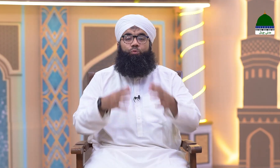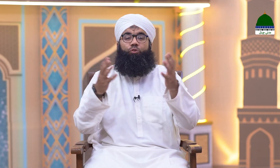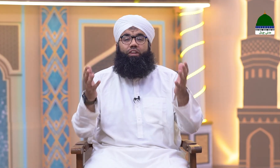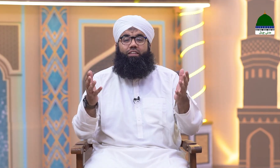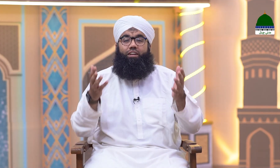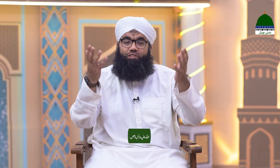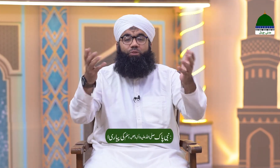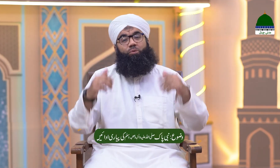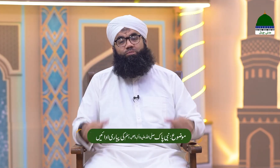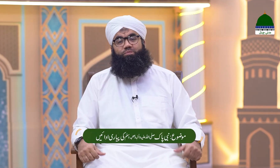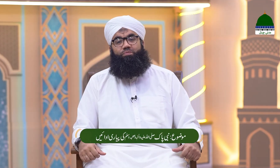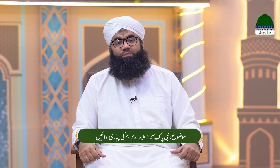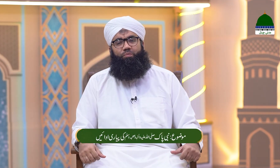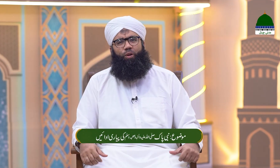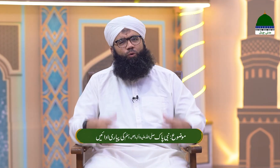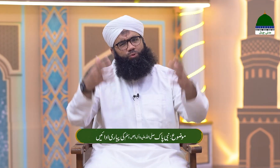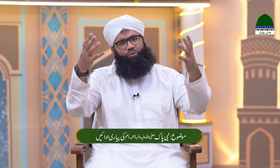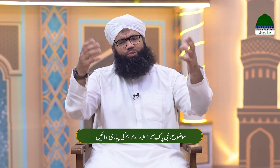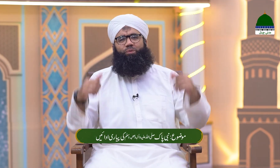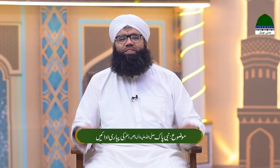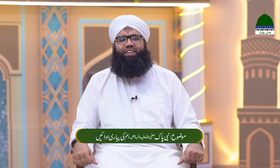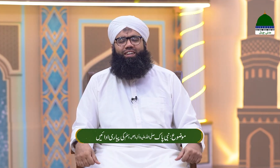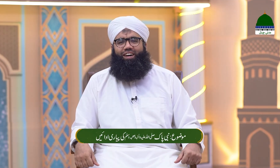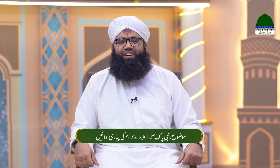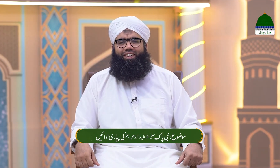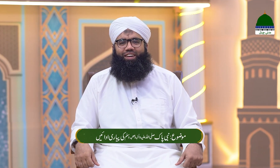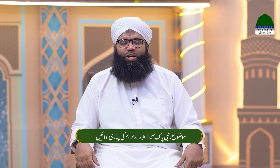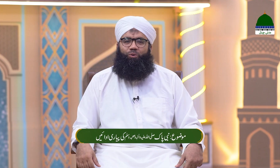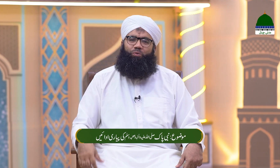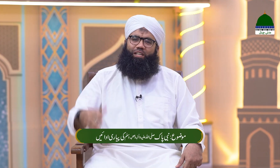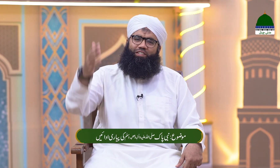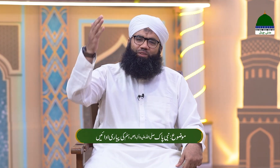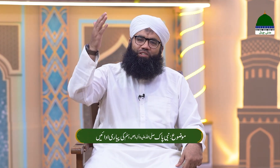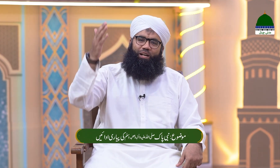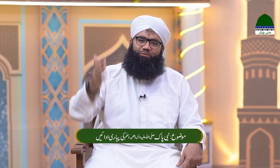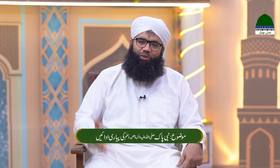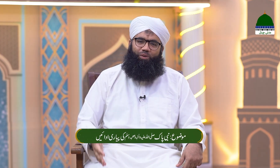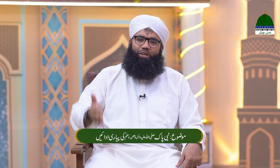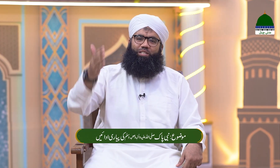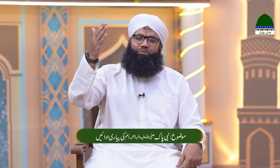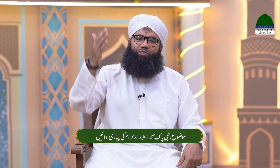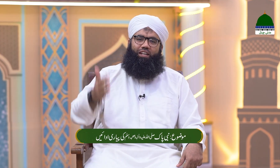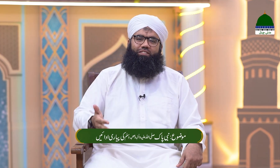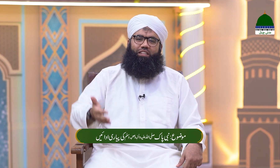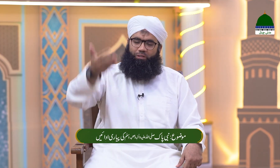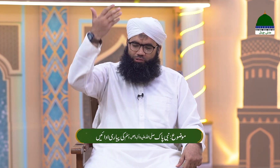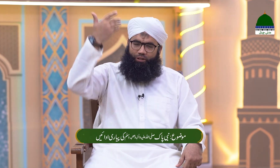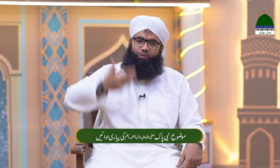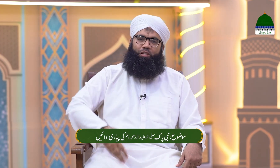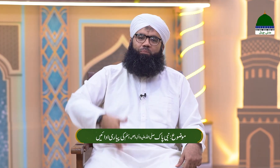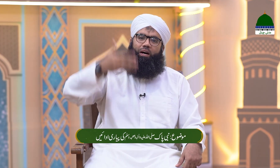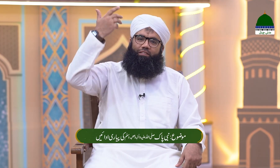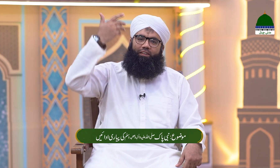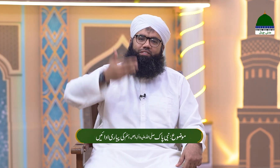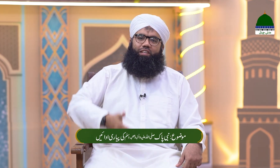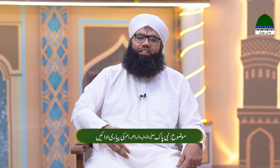جواب۔ خوب رویوں کہتے ہیں حسینوں کو، خوبصورت کو۔ آئے ہے حضور علیہ السلام وہ عظیم الشان ہستی ہے کہ سر